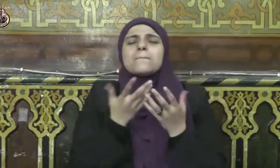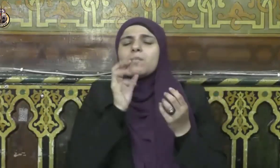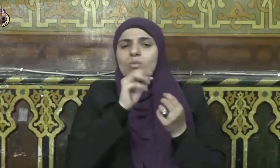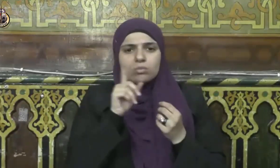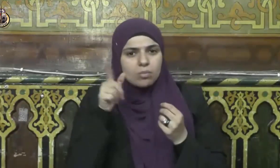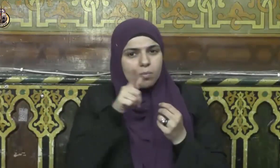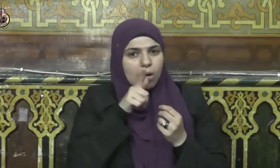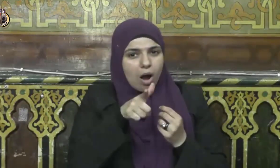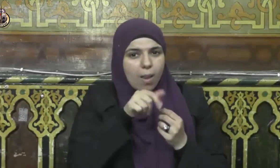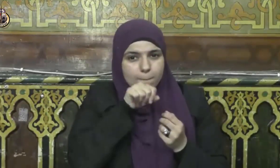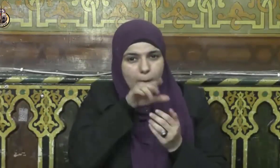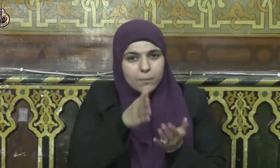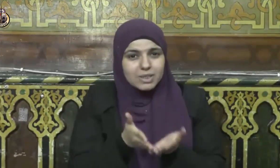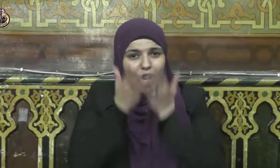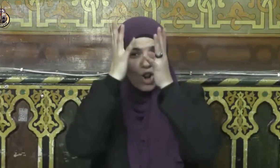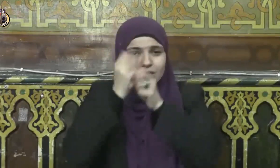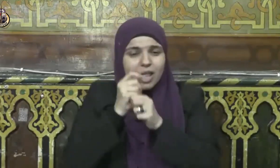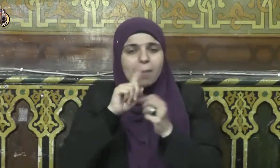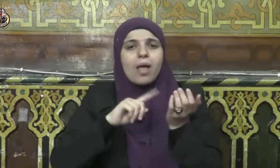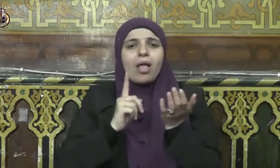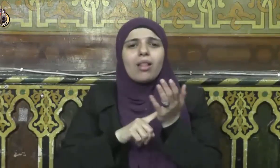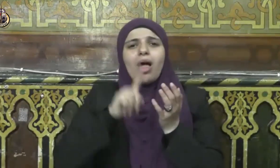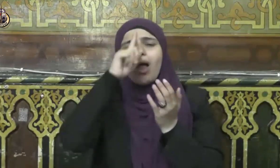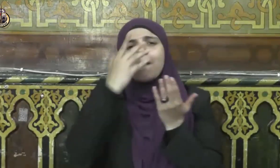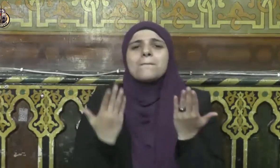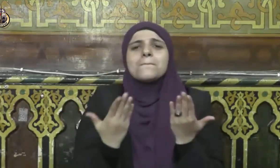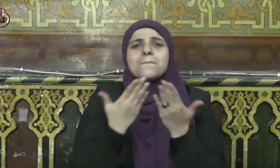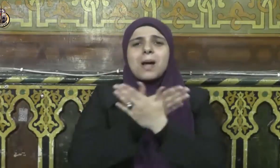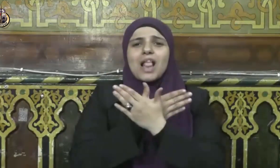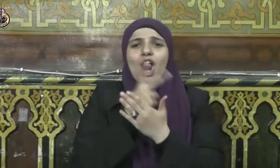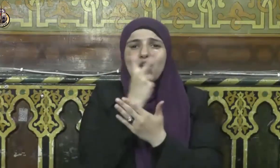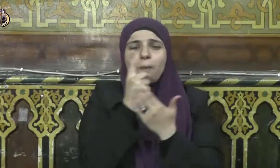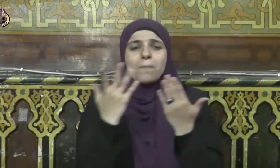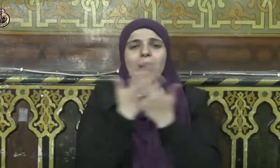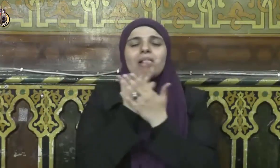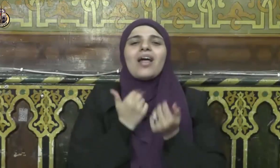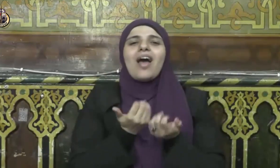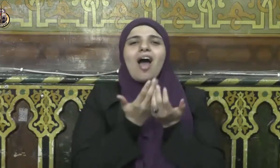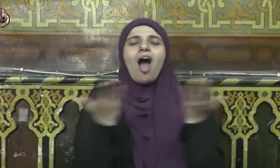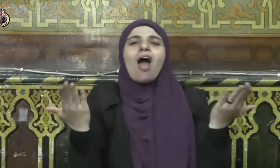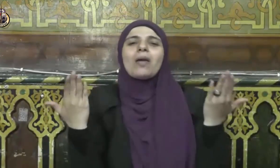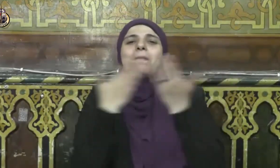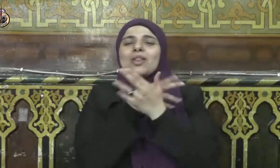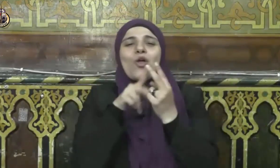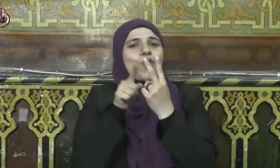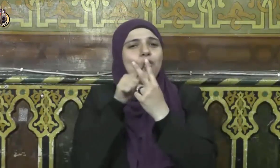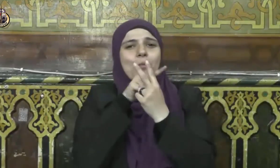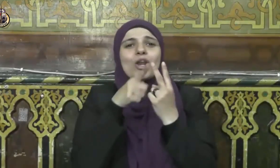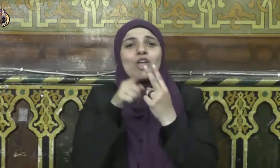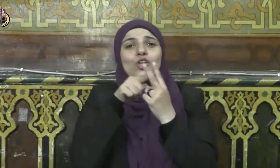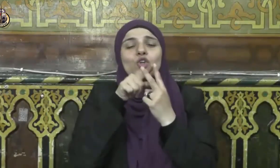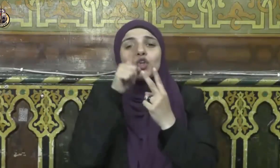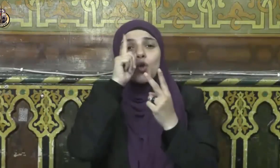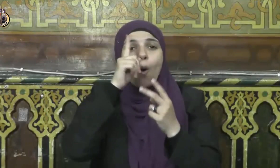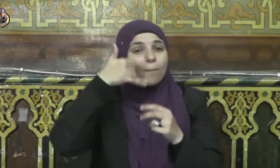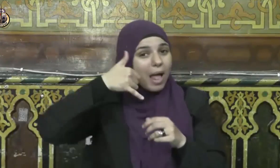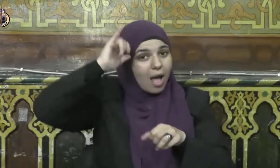الله عليه وسلم: إن الله قد أبدلكم بهما خيرا منهما يوم